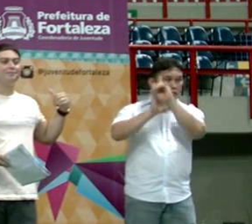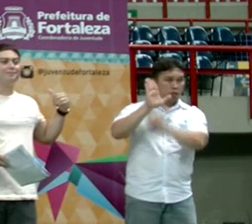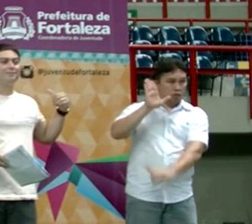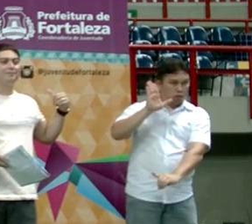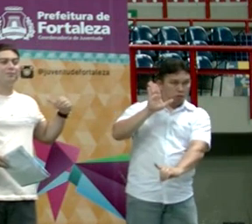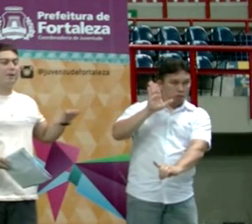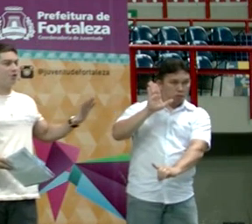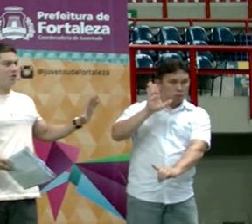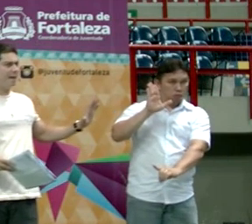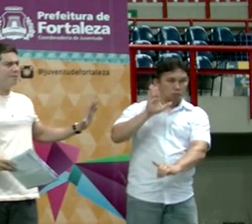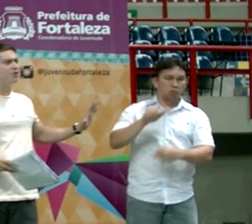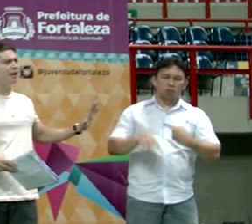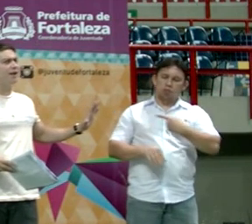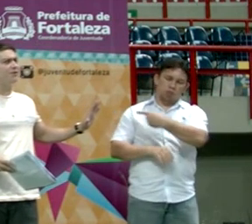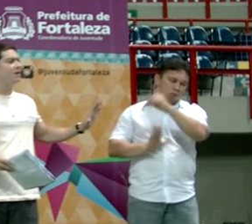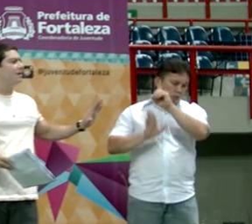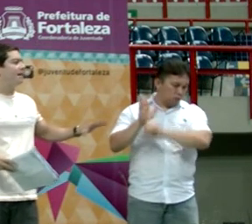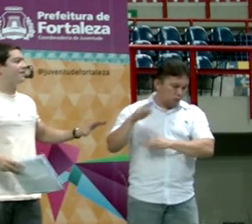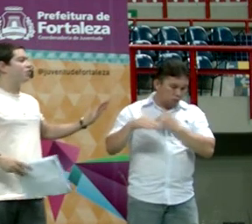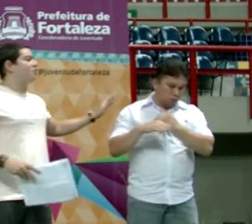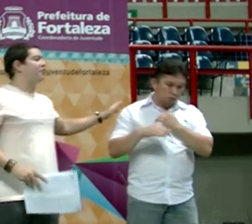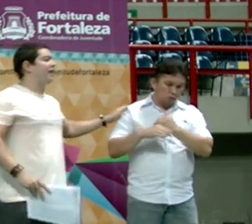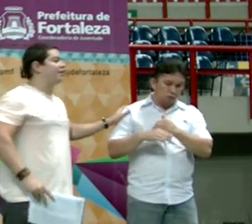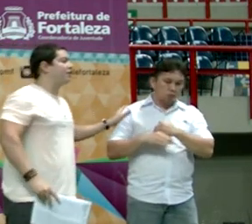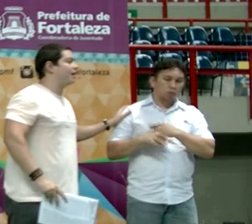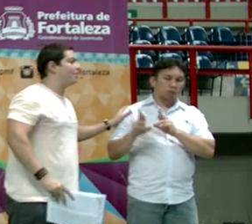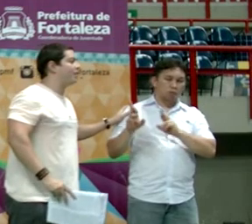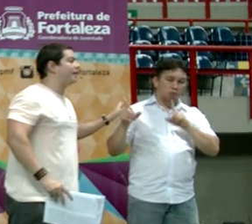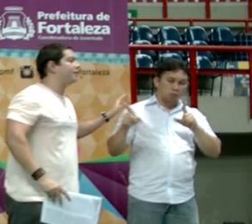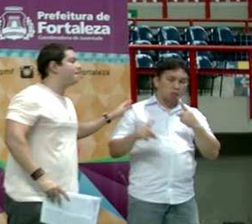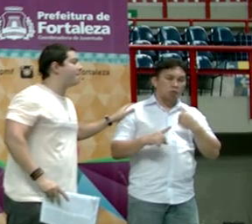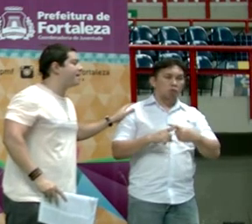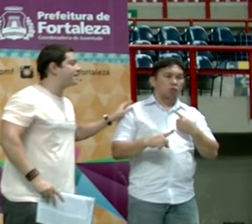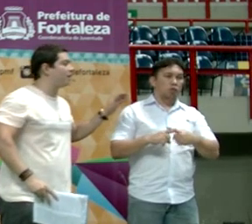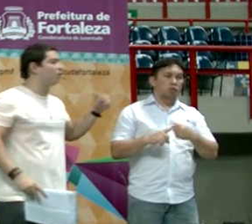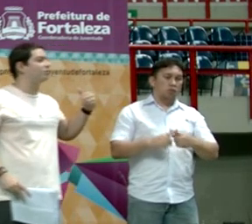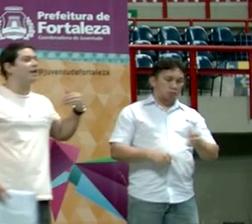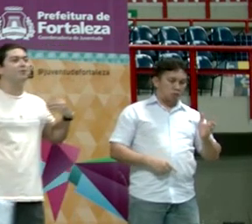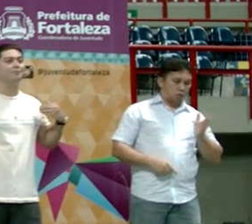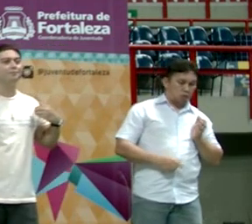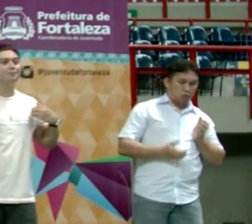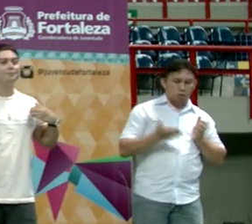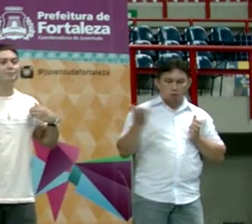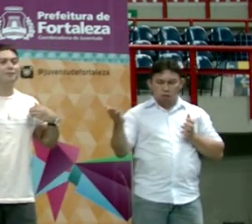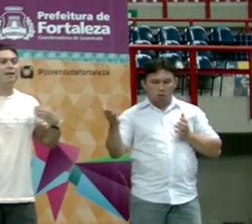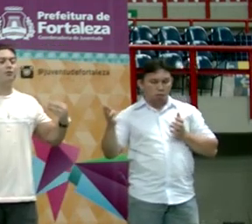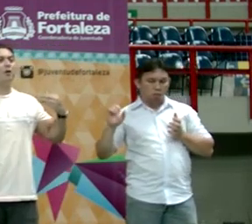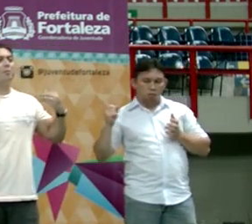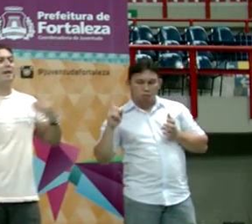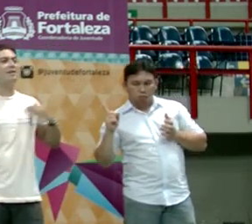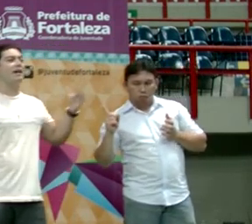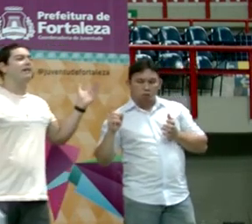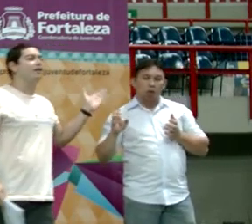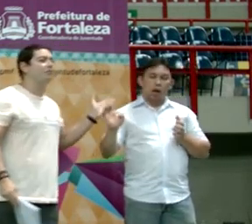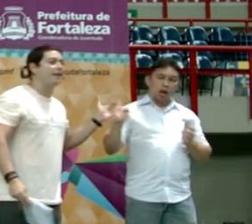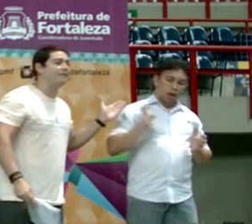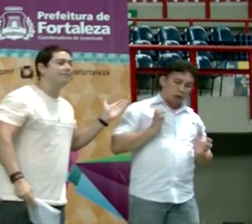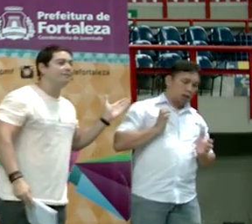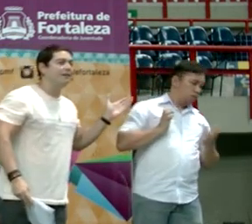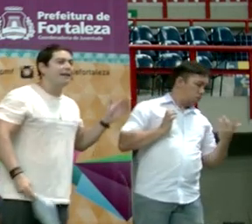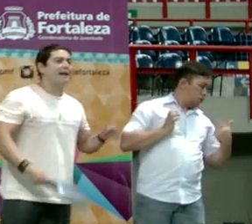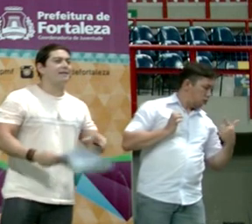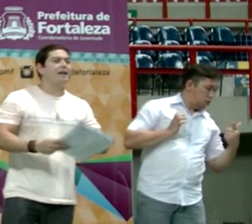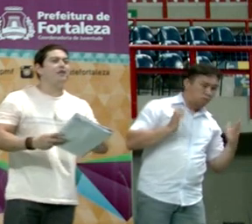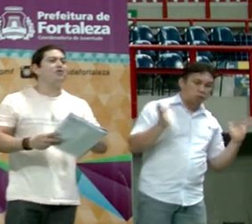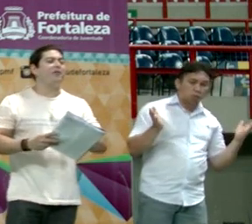direito. Temos os mesmos direitos, mas eu sou diferente dele porque ele tem bens que eu não tenho. E eu tenho bens que ele não